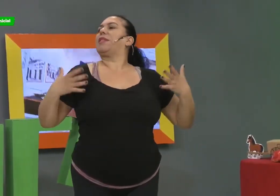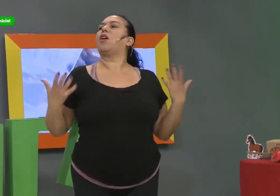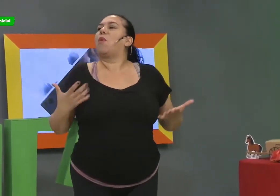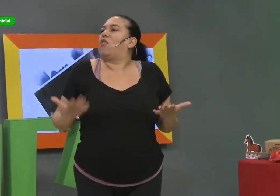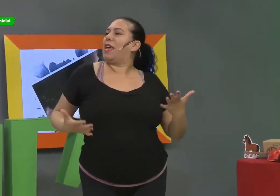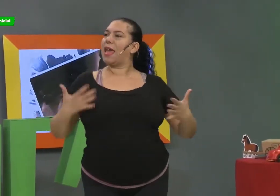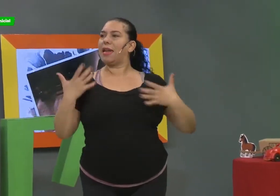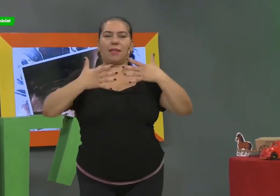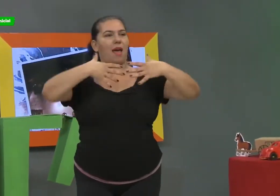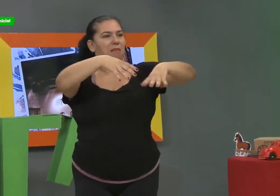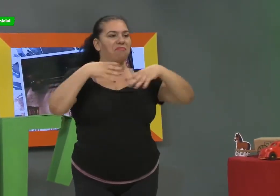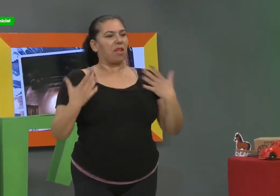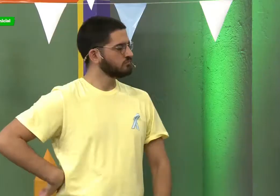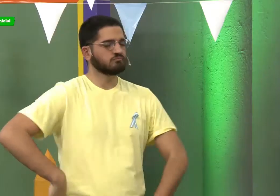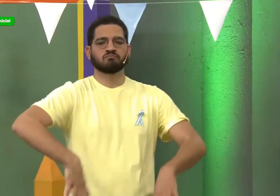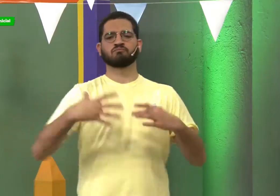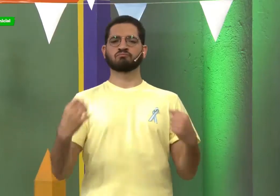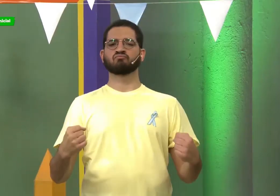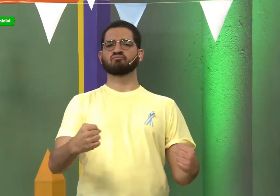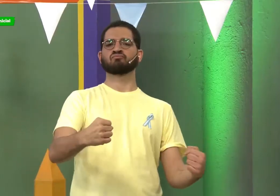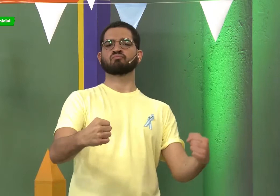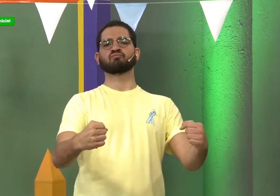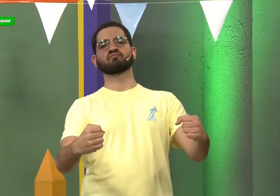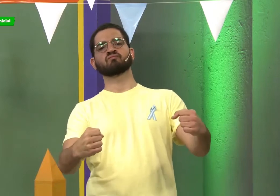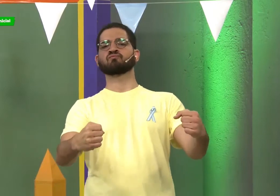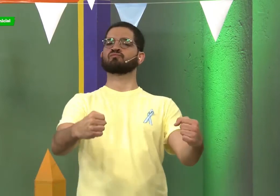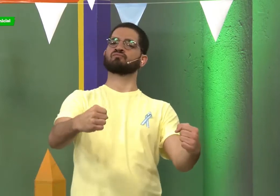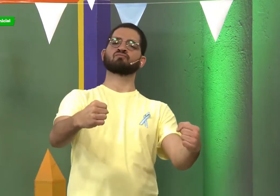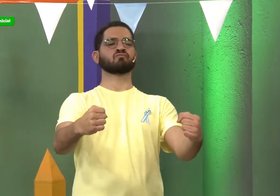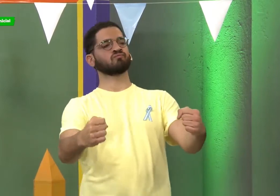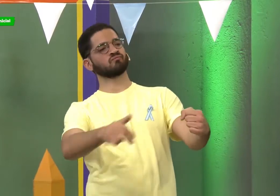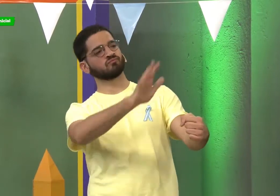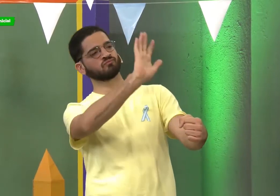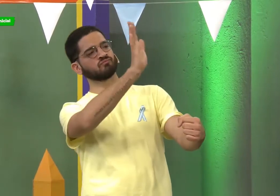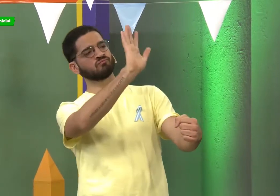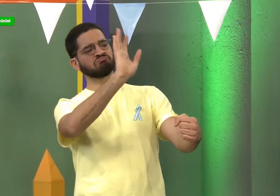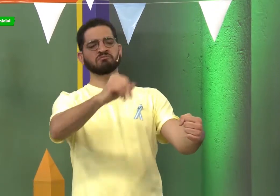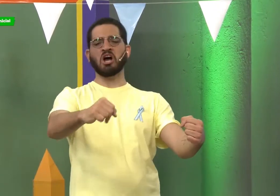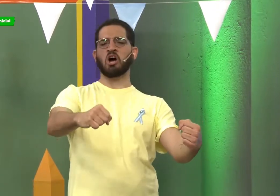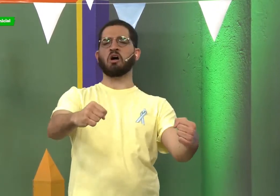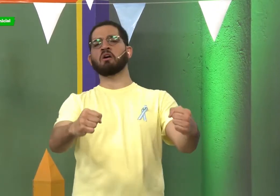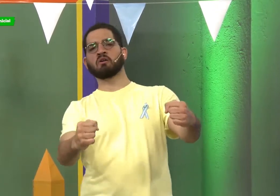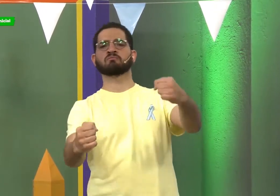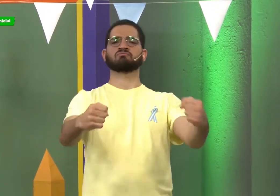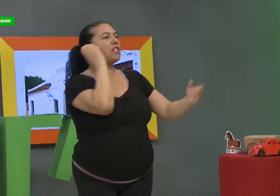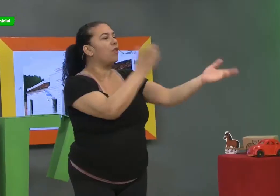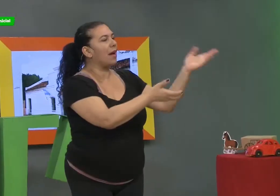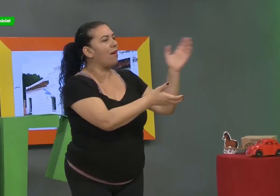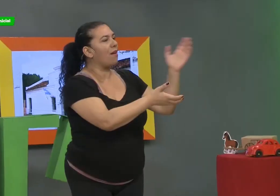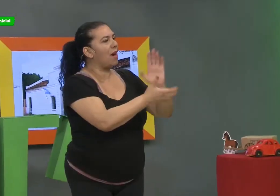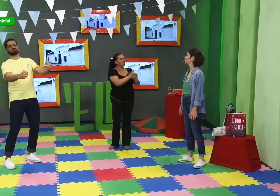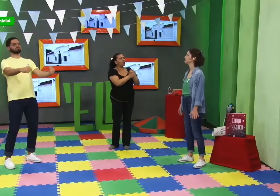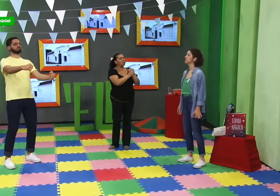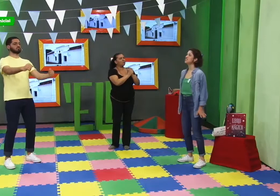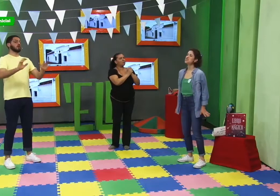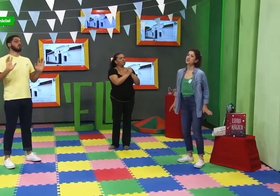el cuerpo está como bien, está relajado. Claro. ¿Está cansado el cuerpo? No. No. Ahora, si